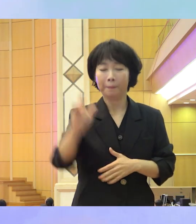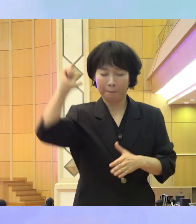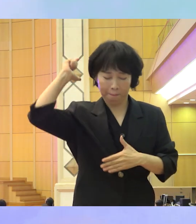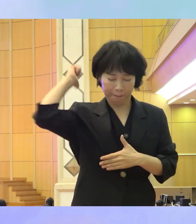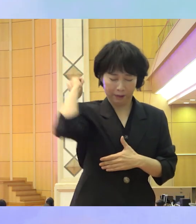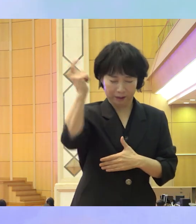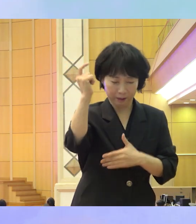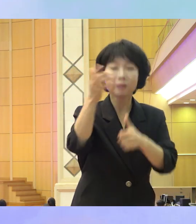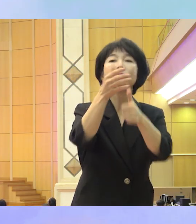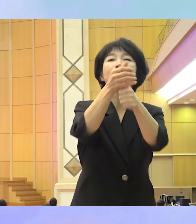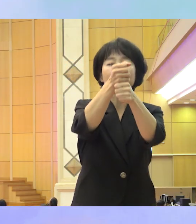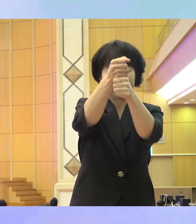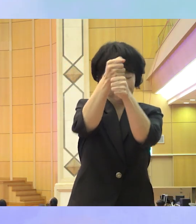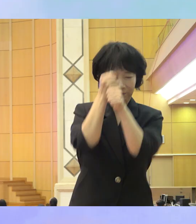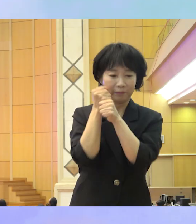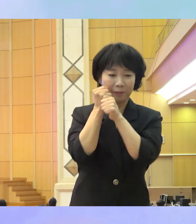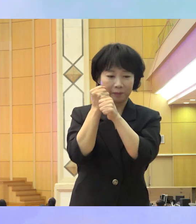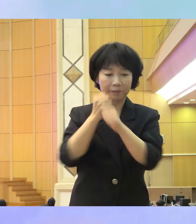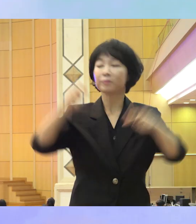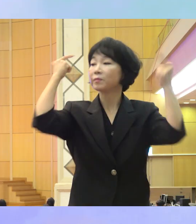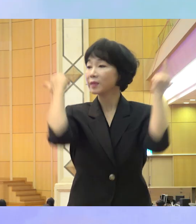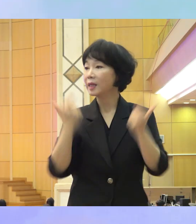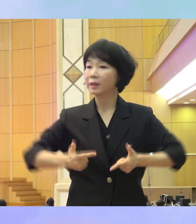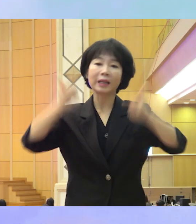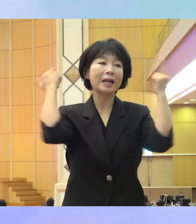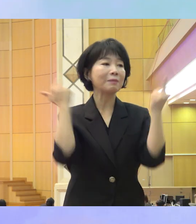십자가 튼튼히 붙잡고